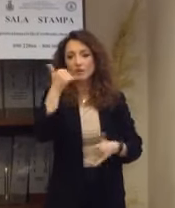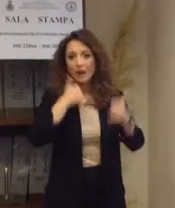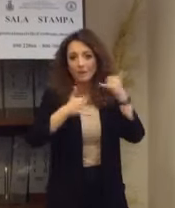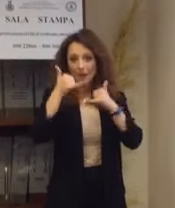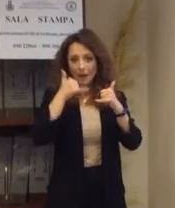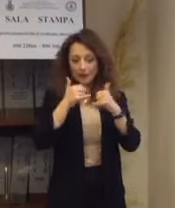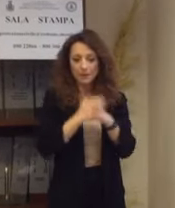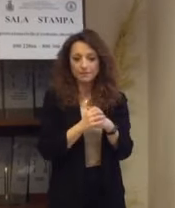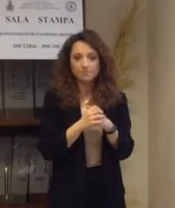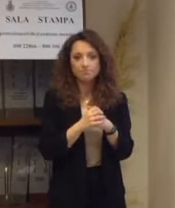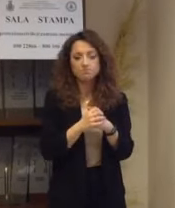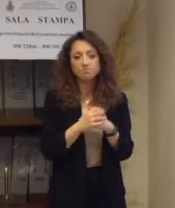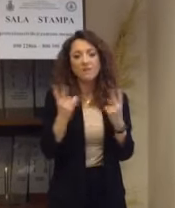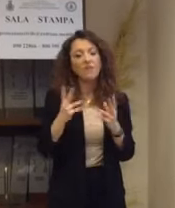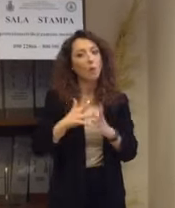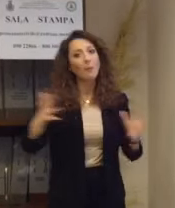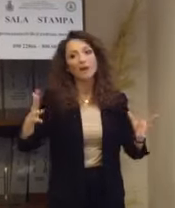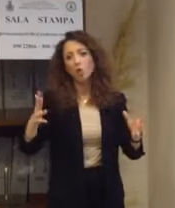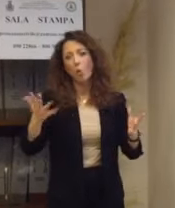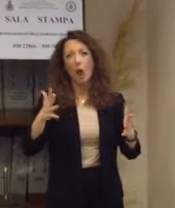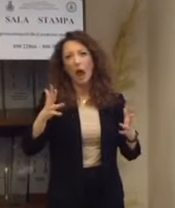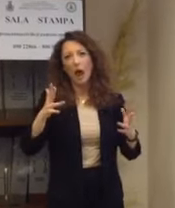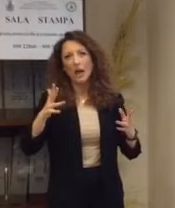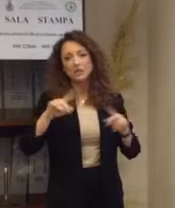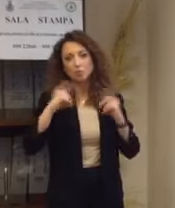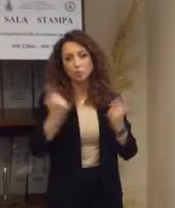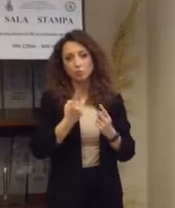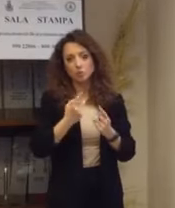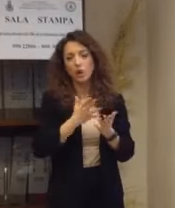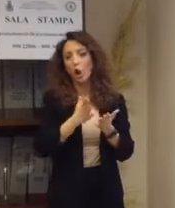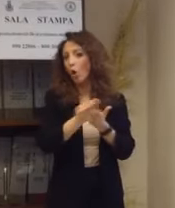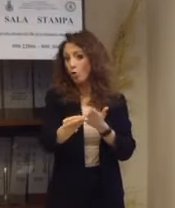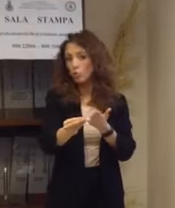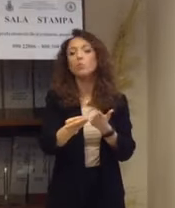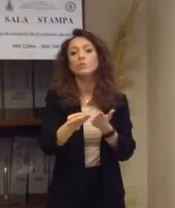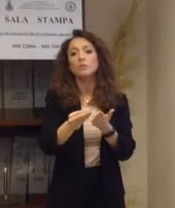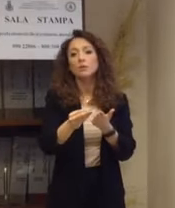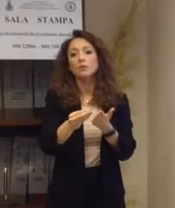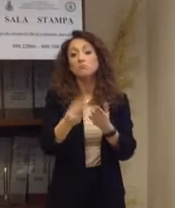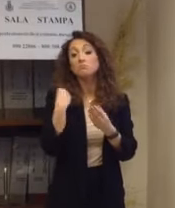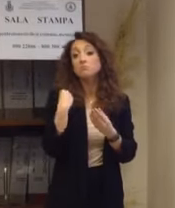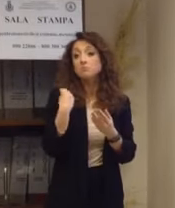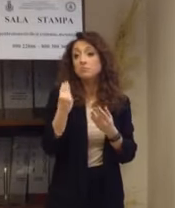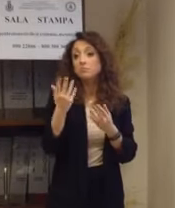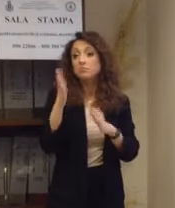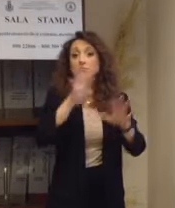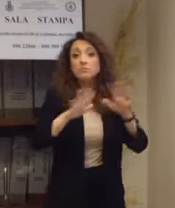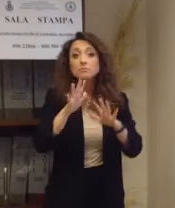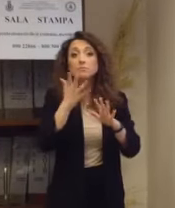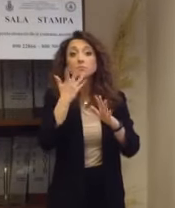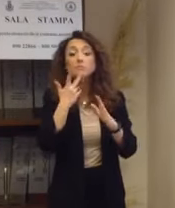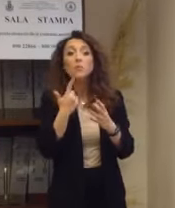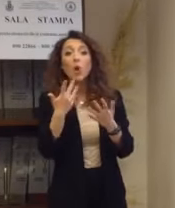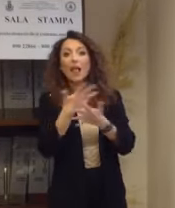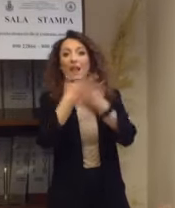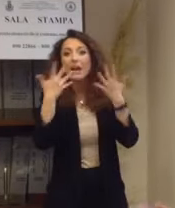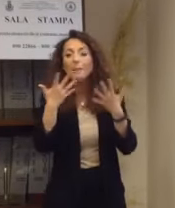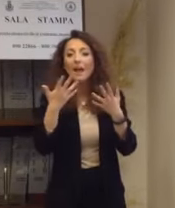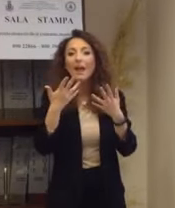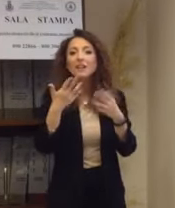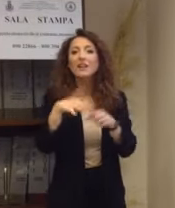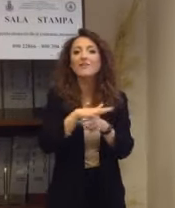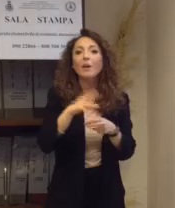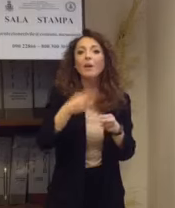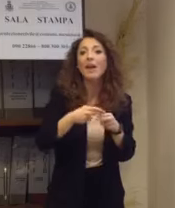la maggior parte, quasi la totalità, devo dire, per richieste di chiarimenti sull'utilizzo della Family Card. Su questo poi